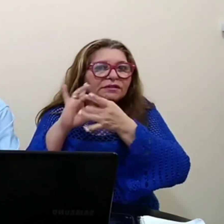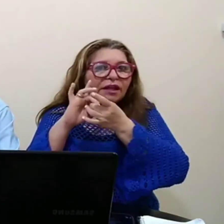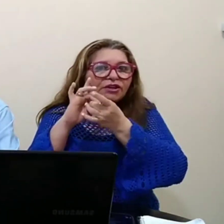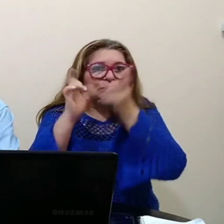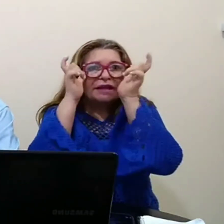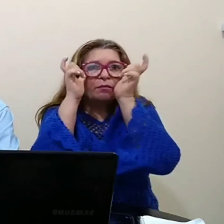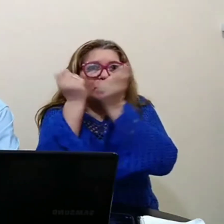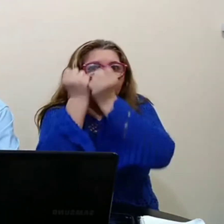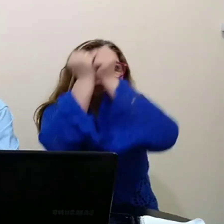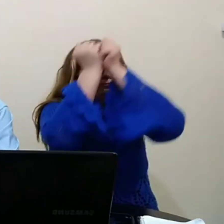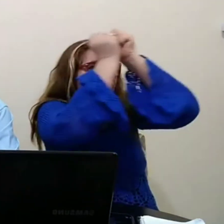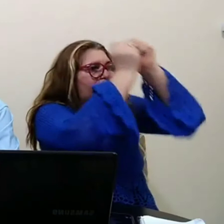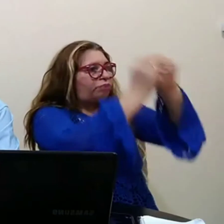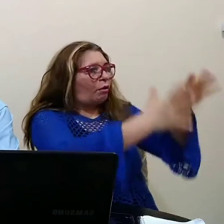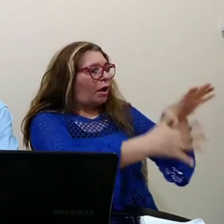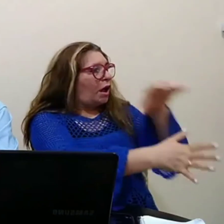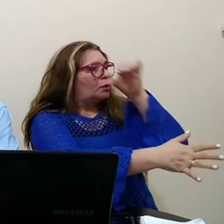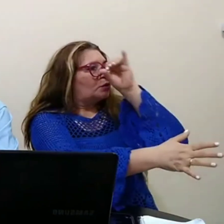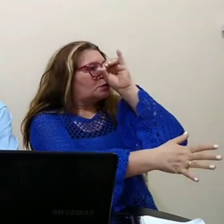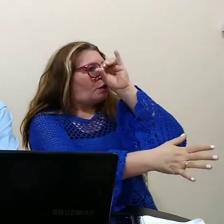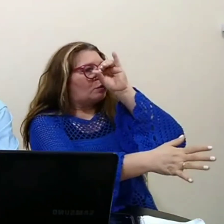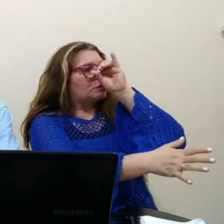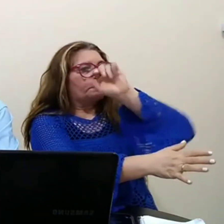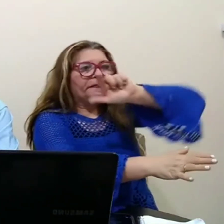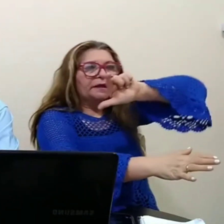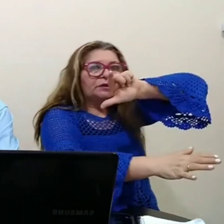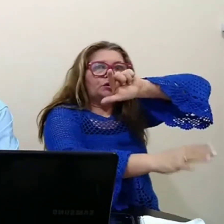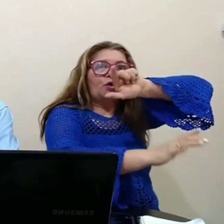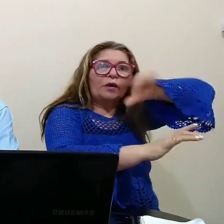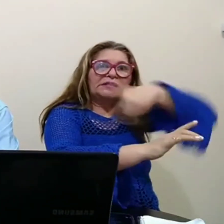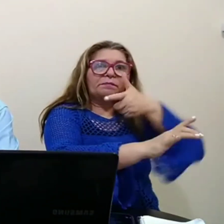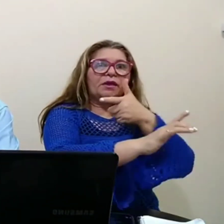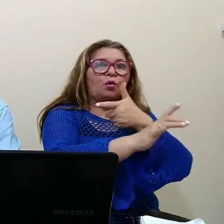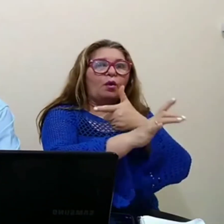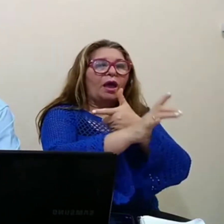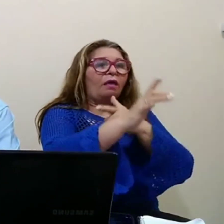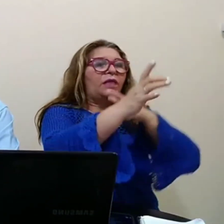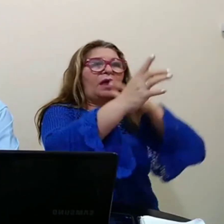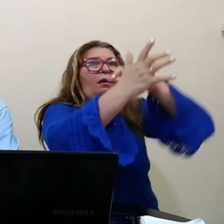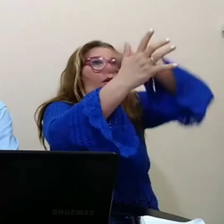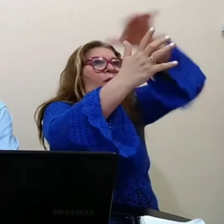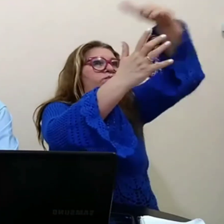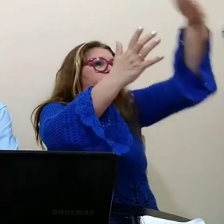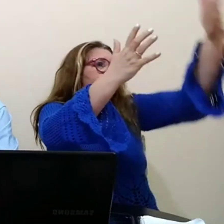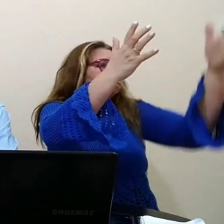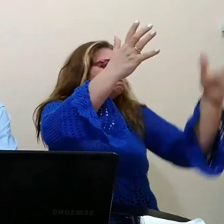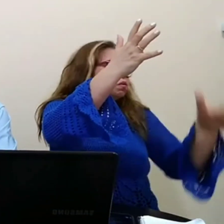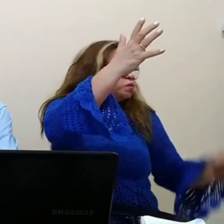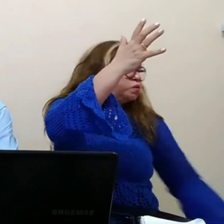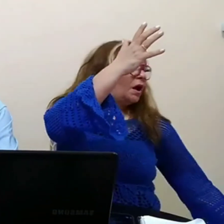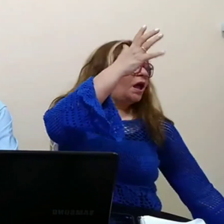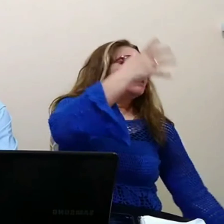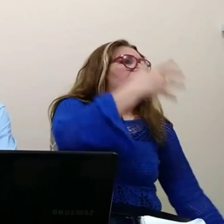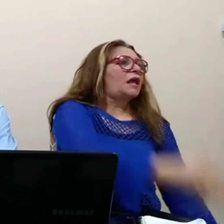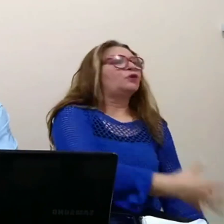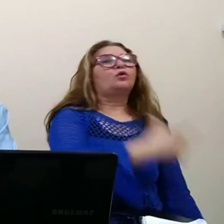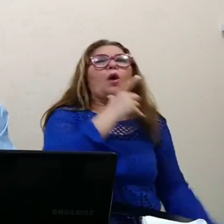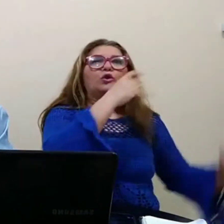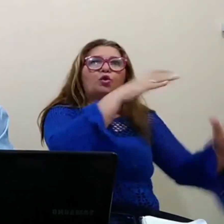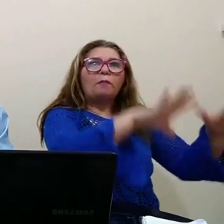demônios. E a manada, que era cerca de 2.000, precipita-se despenhadeiro abaixo para dentro do mar, onde